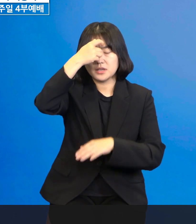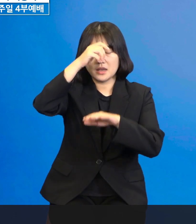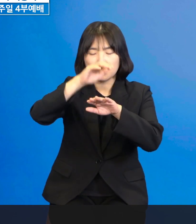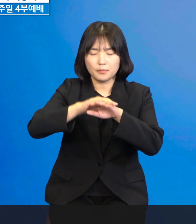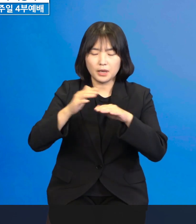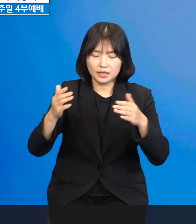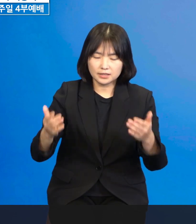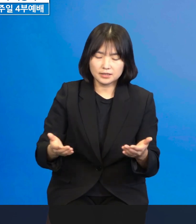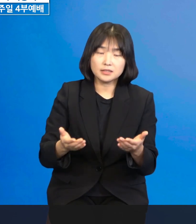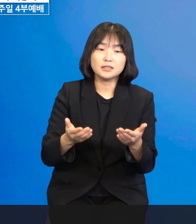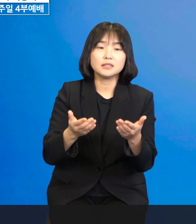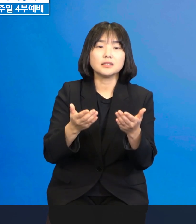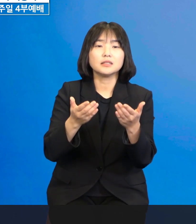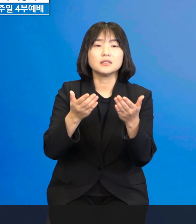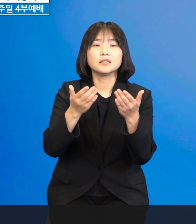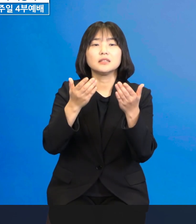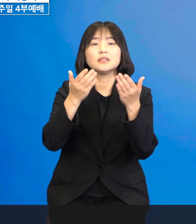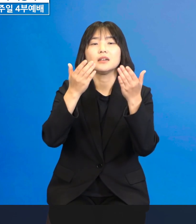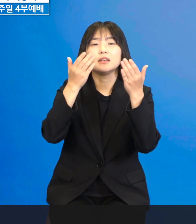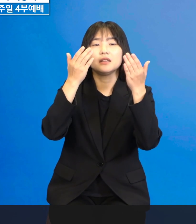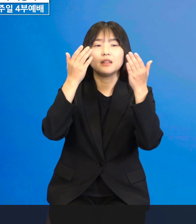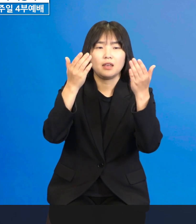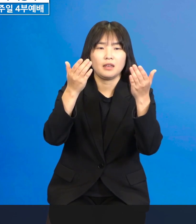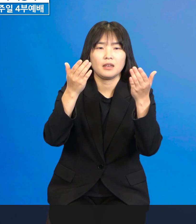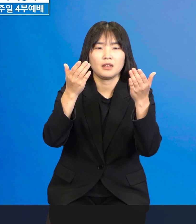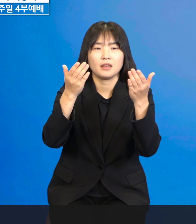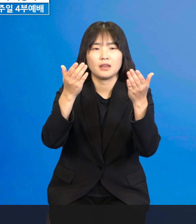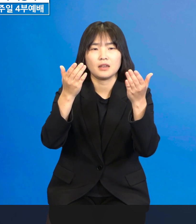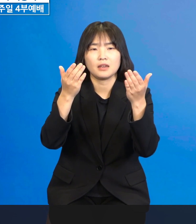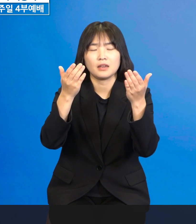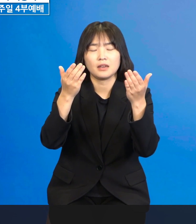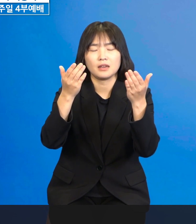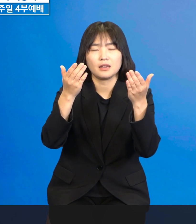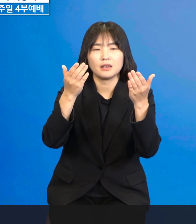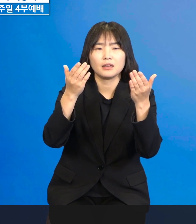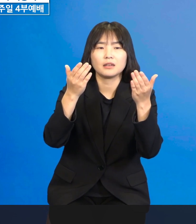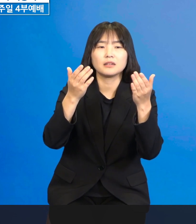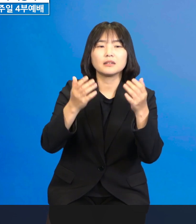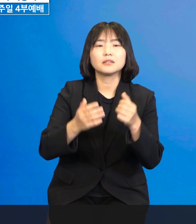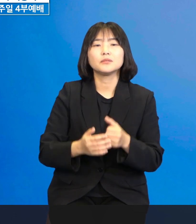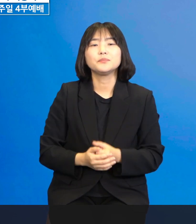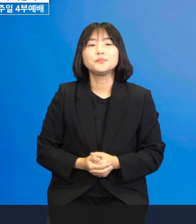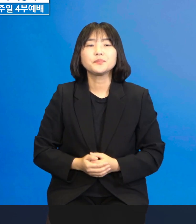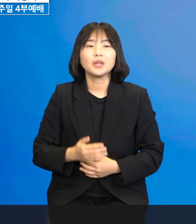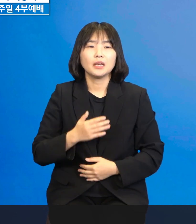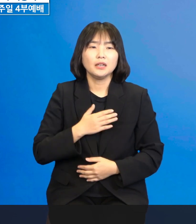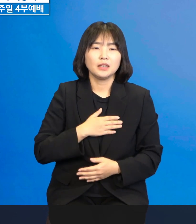영혼 예배드. 나를 위해 이 땅에 오신 주의 그 은혜,